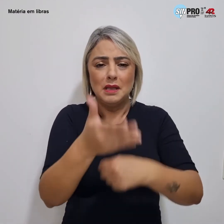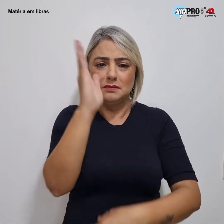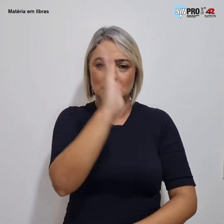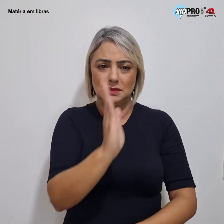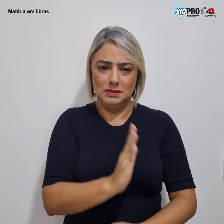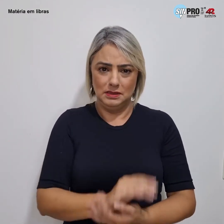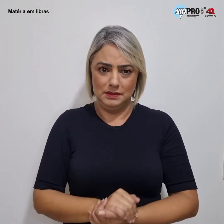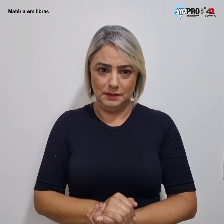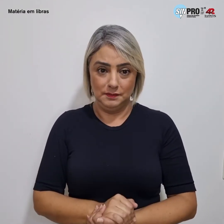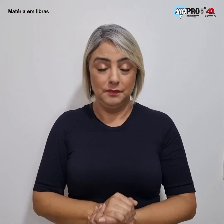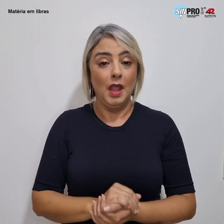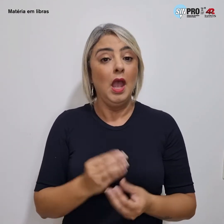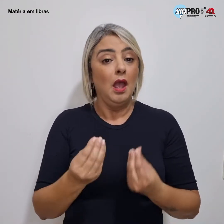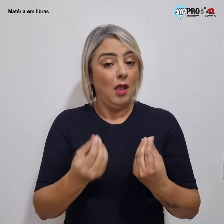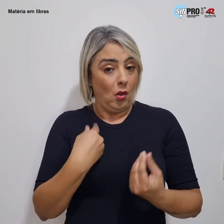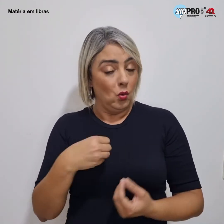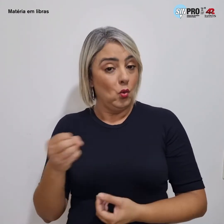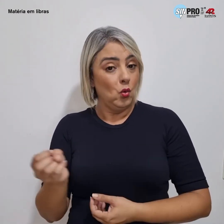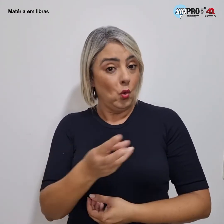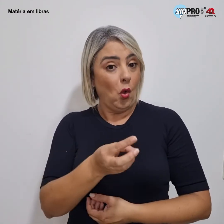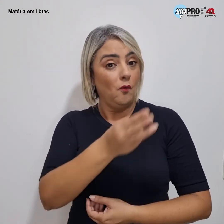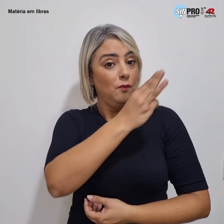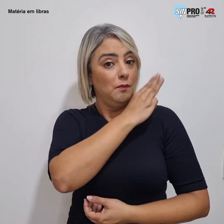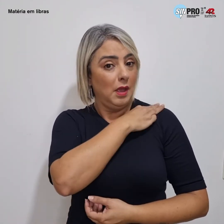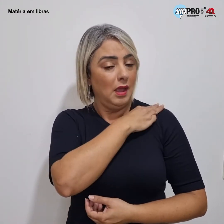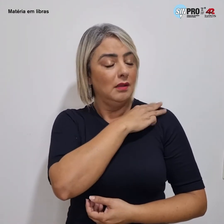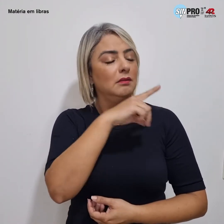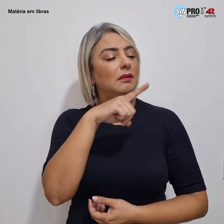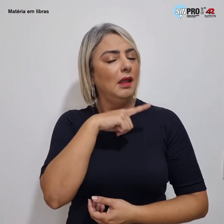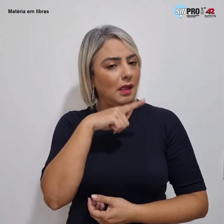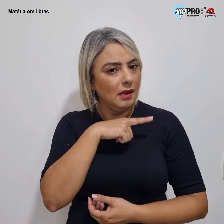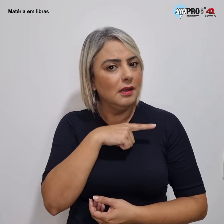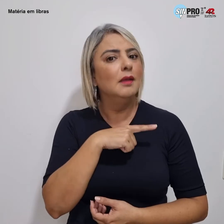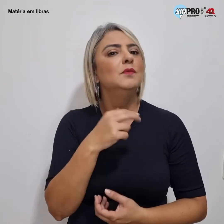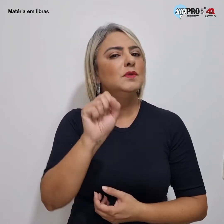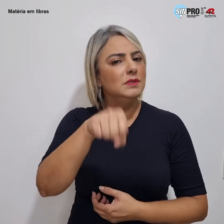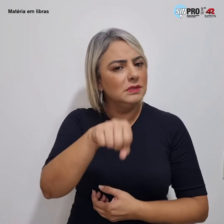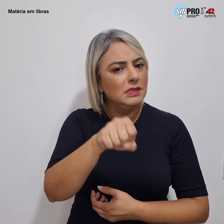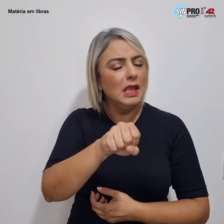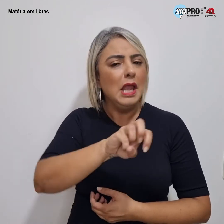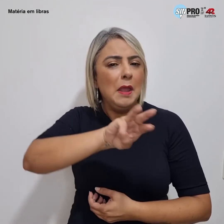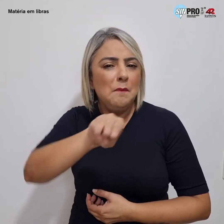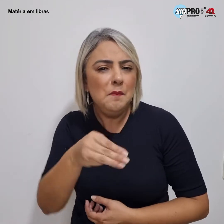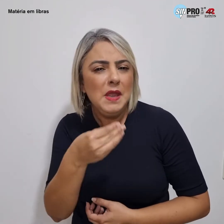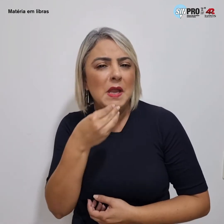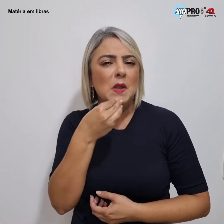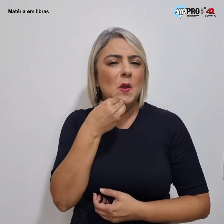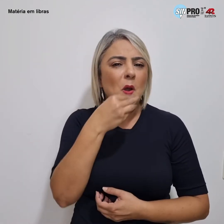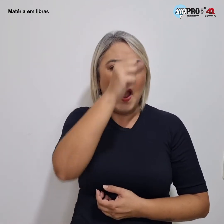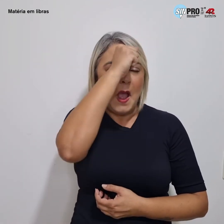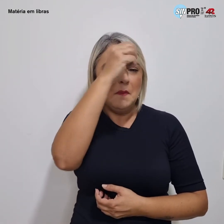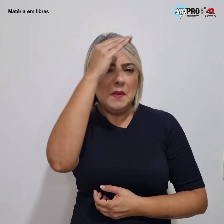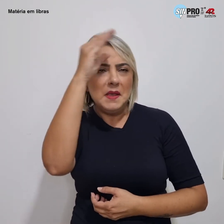básica brasileira. Com o novo ensino médio, teremos mesmo milhões de